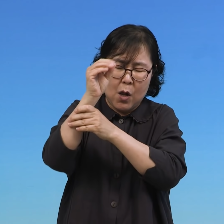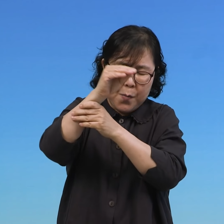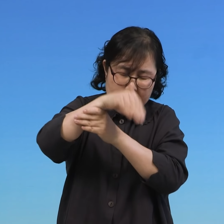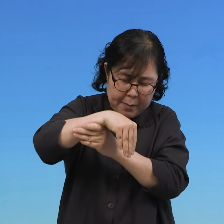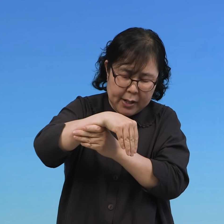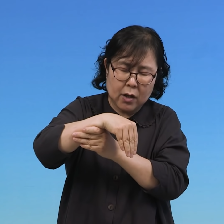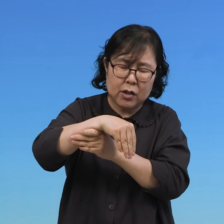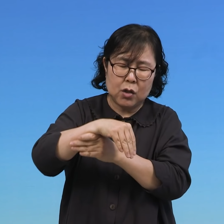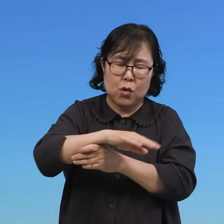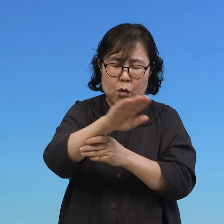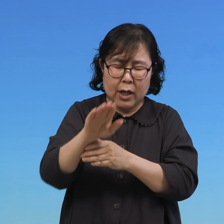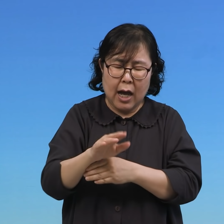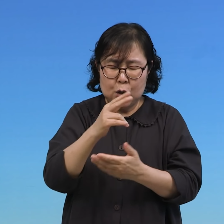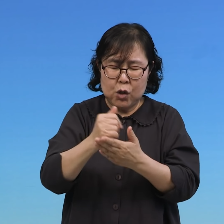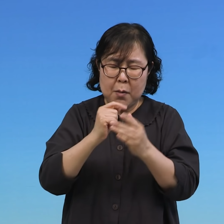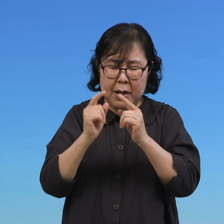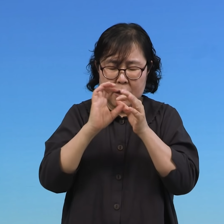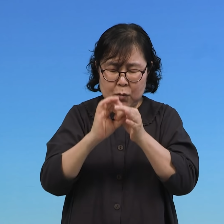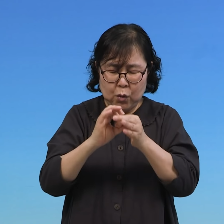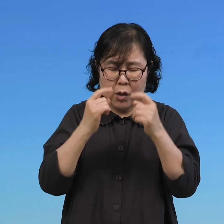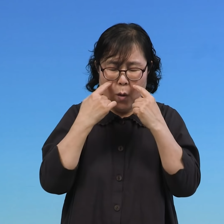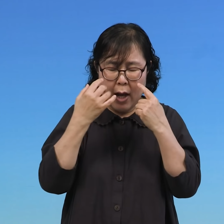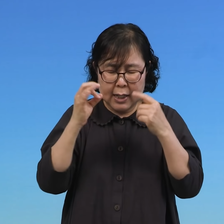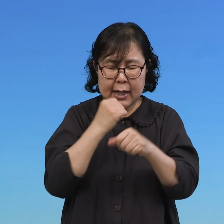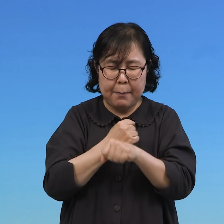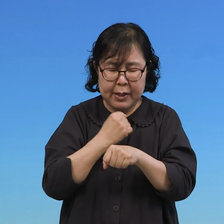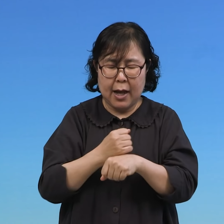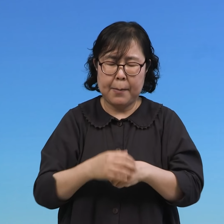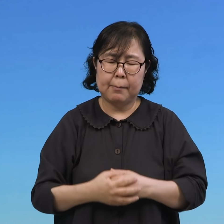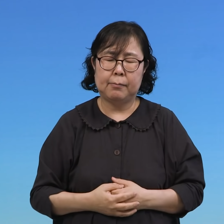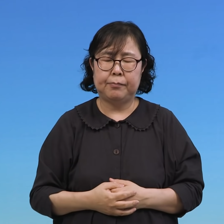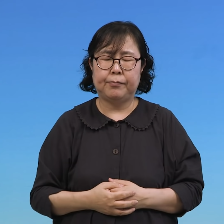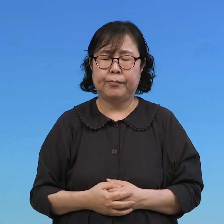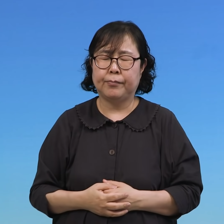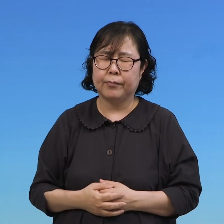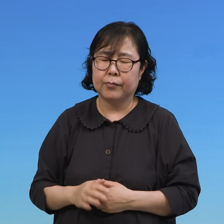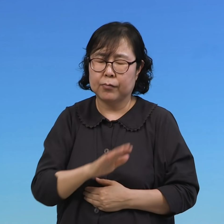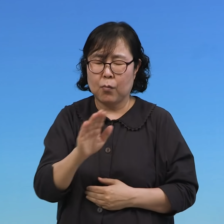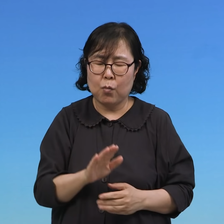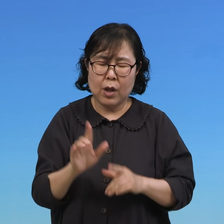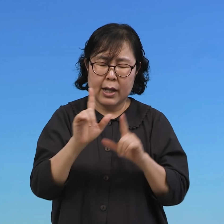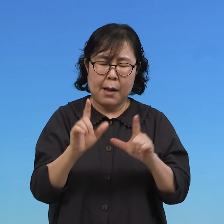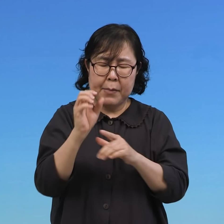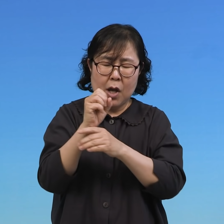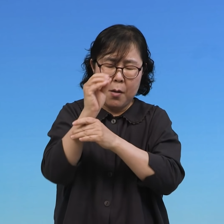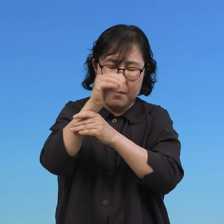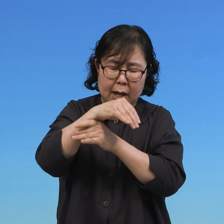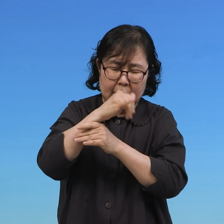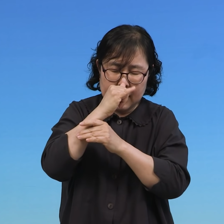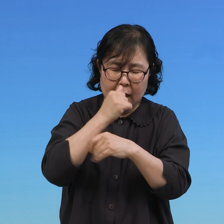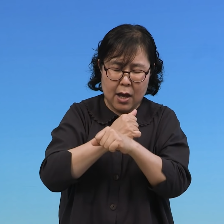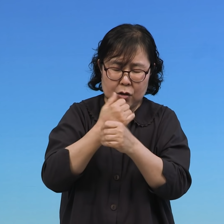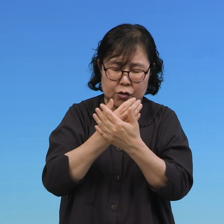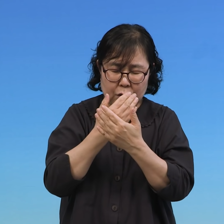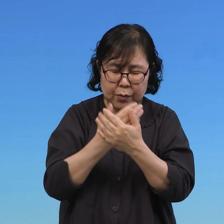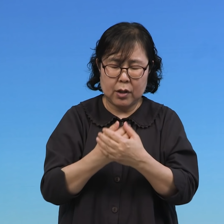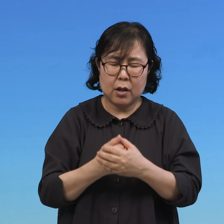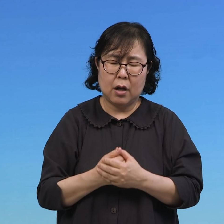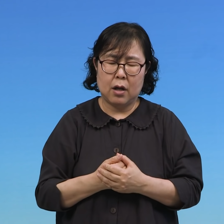것을 오늘 주님의 말씀을 통하여 다시 한번 확인합니다. 하나님 아버지 우리의 삶이 열매 맺는 삶이